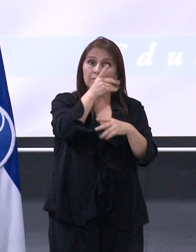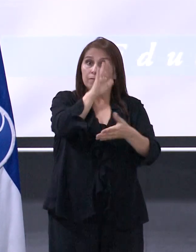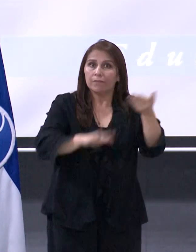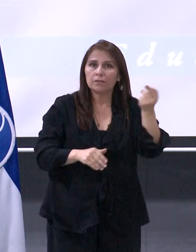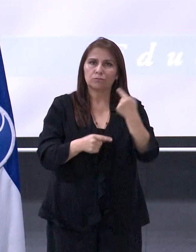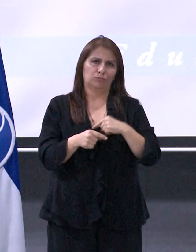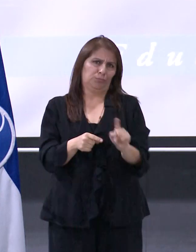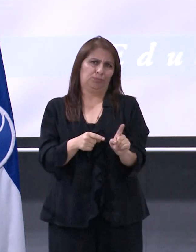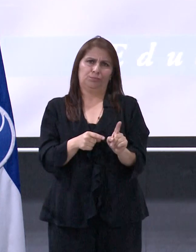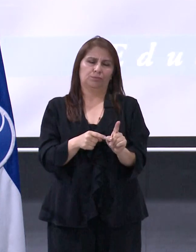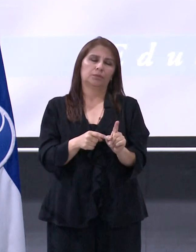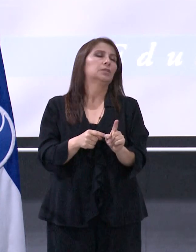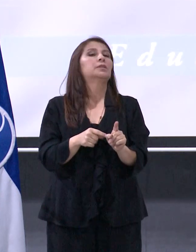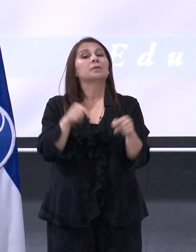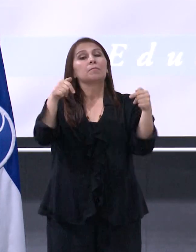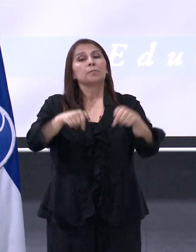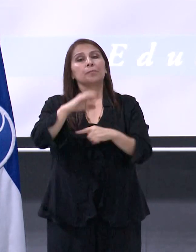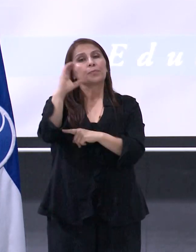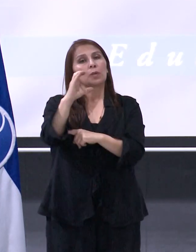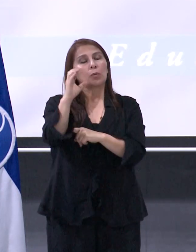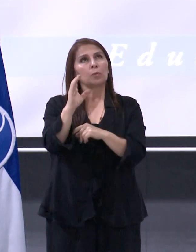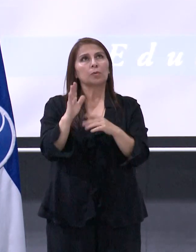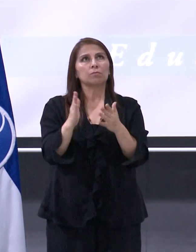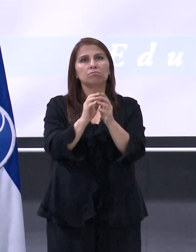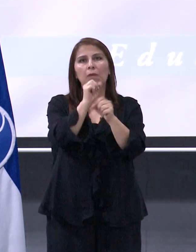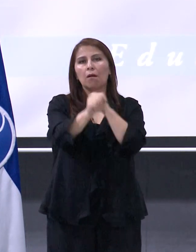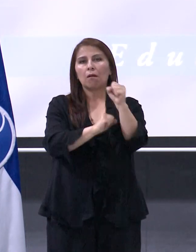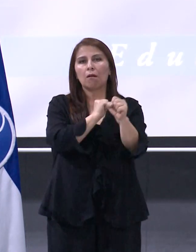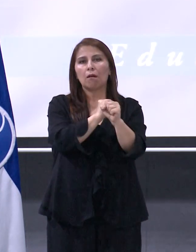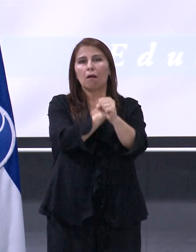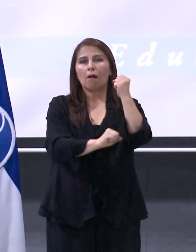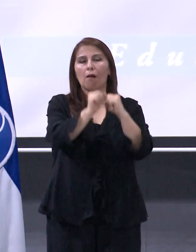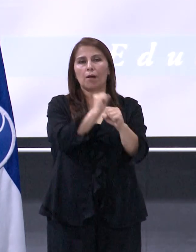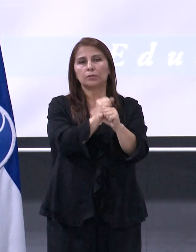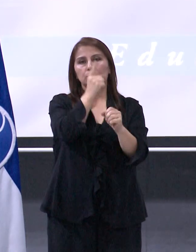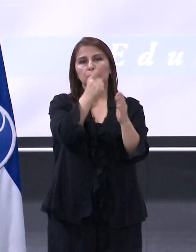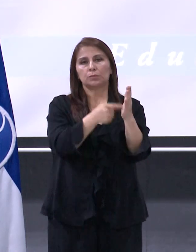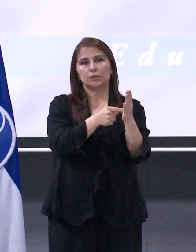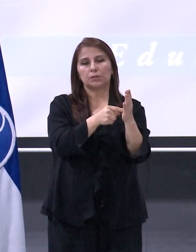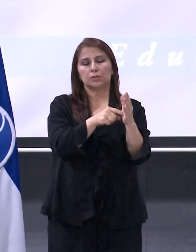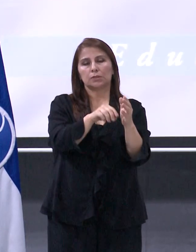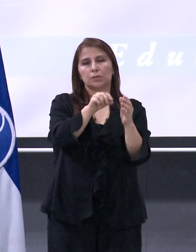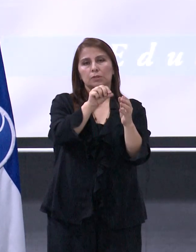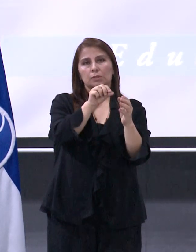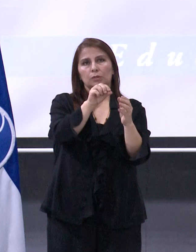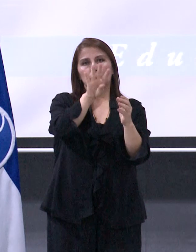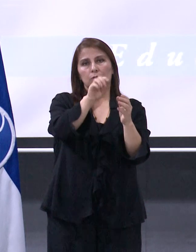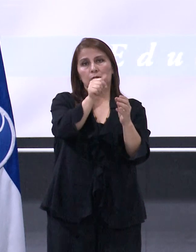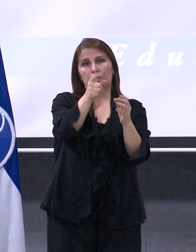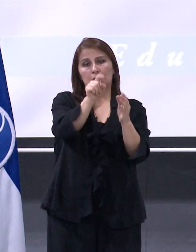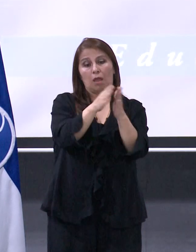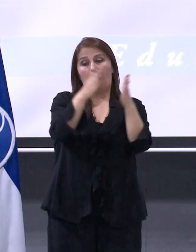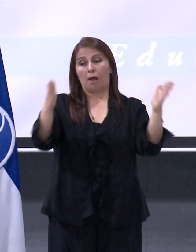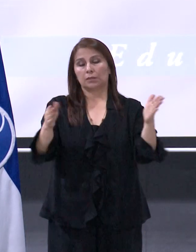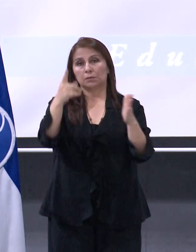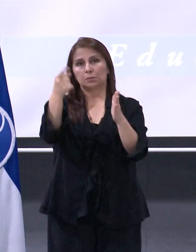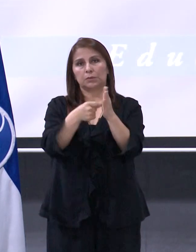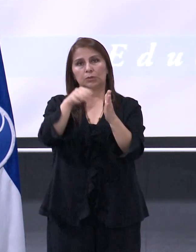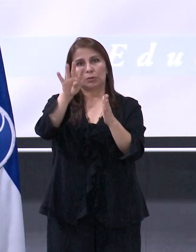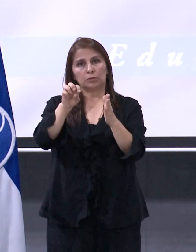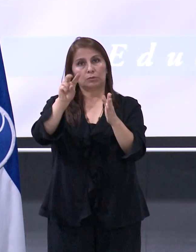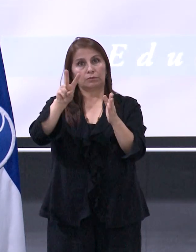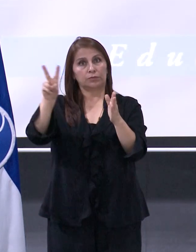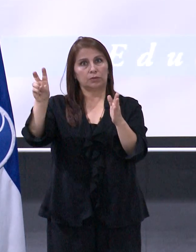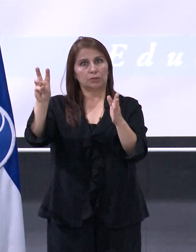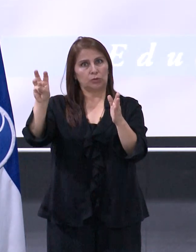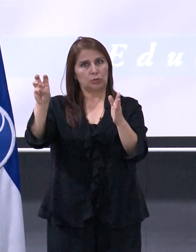en el país que entre 1926 1928 hay una serie de instituciones que llevan a que